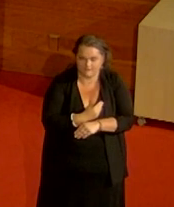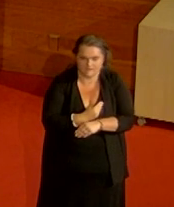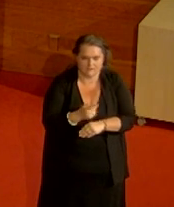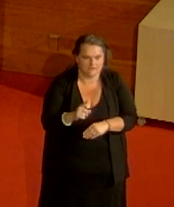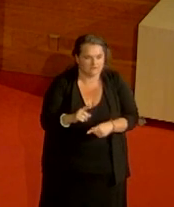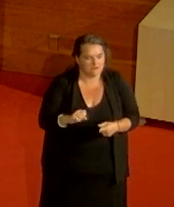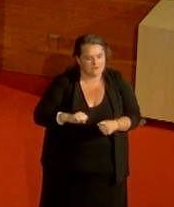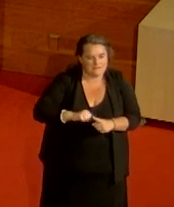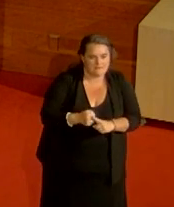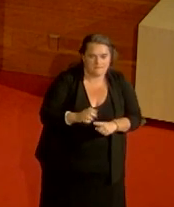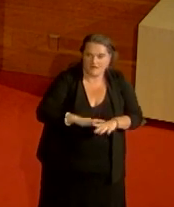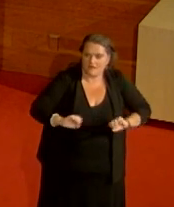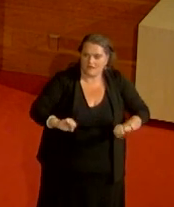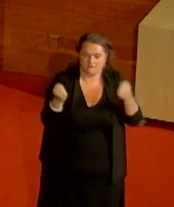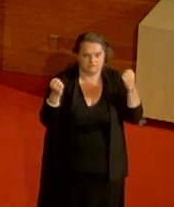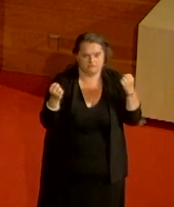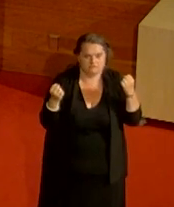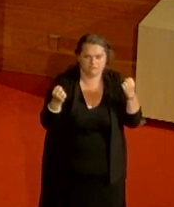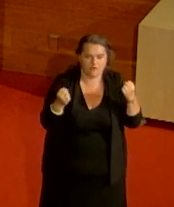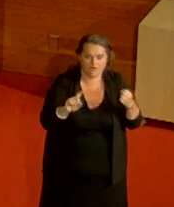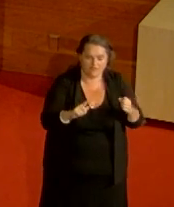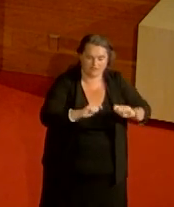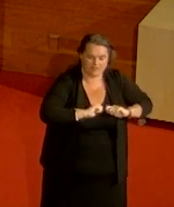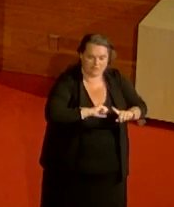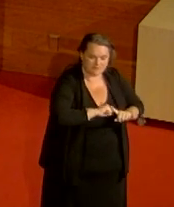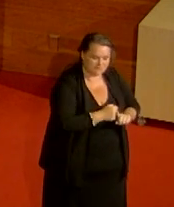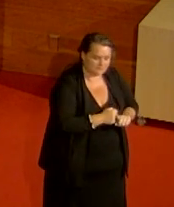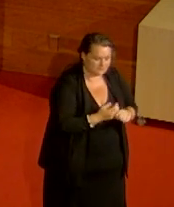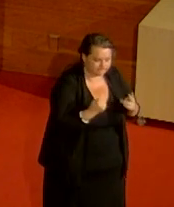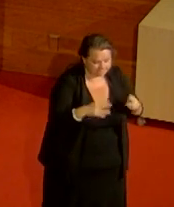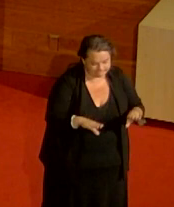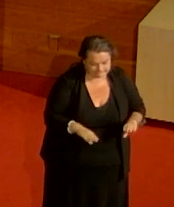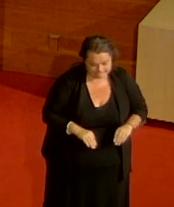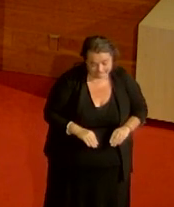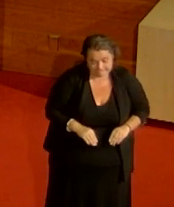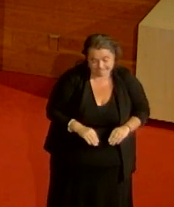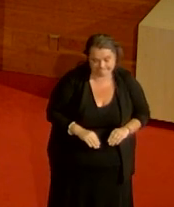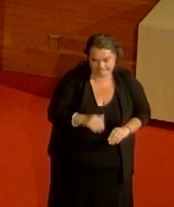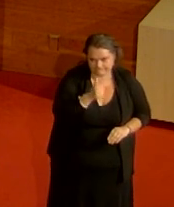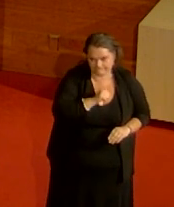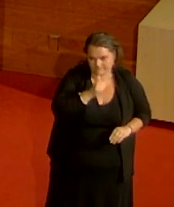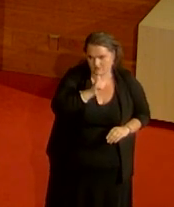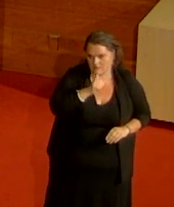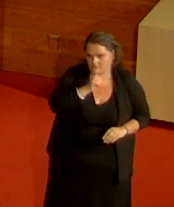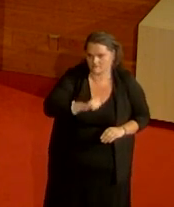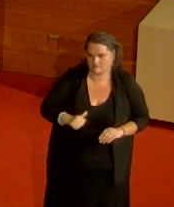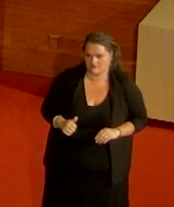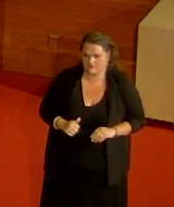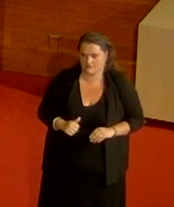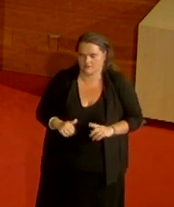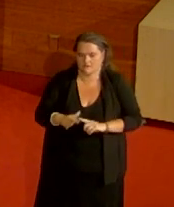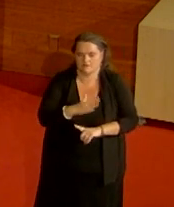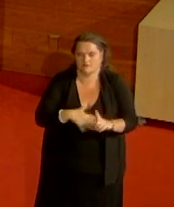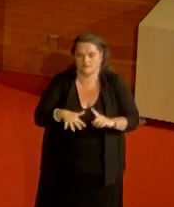Rebeldía ejercen más una una presión de resignación y y en ese en en ese contexto